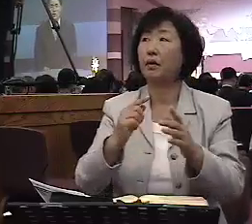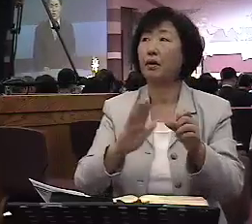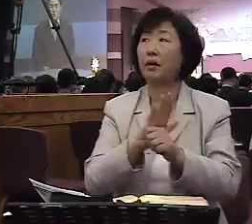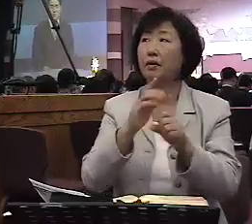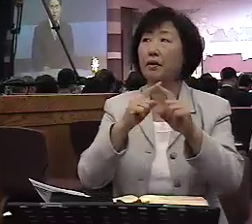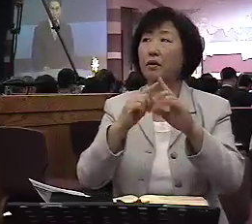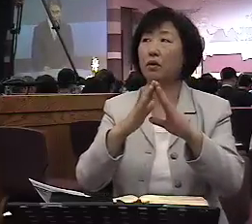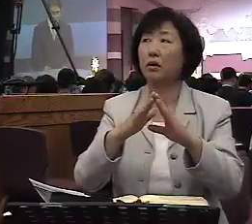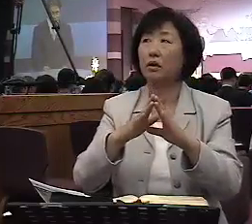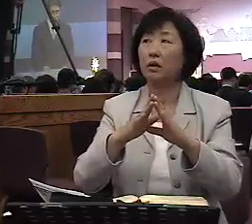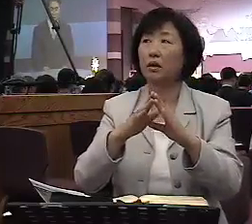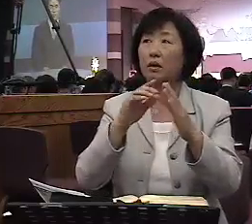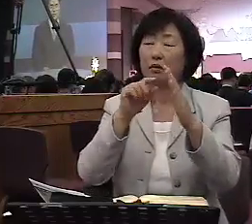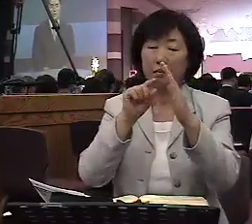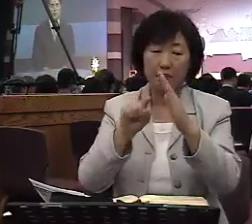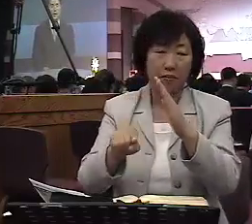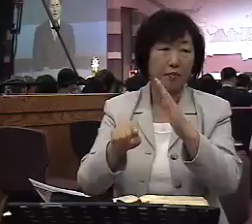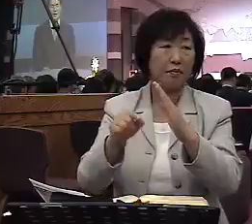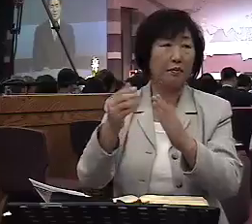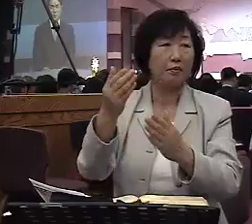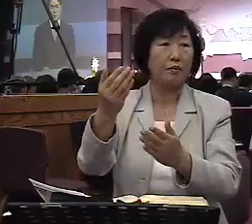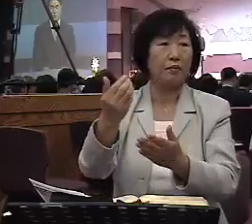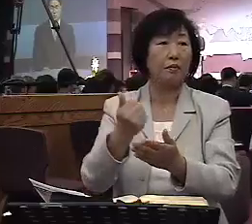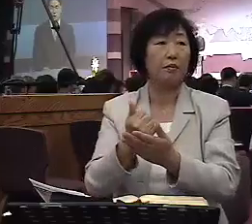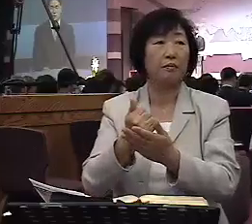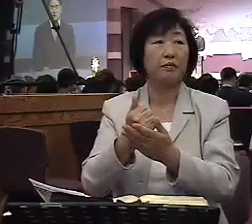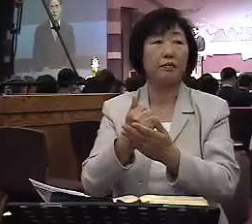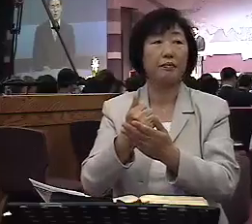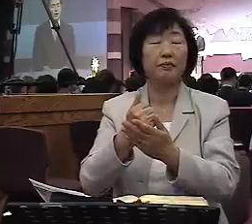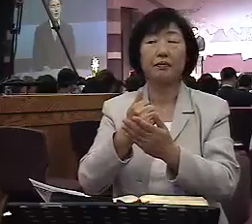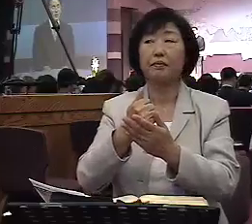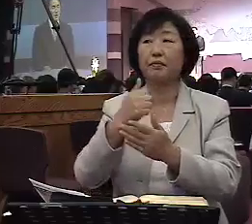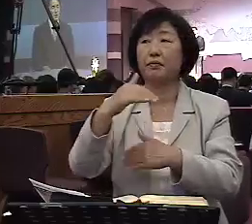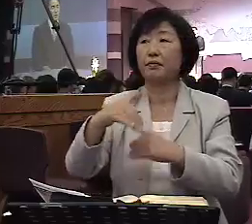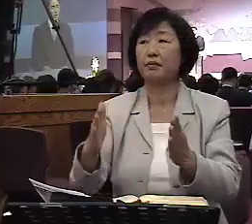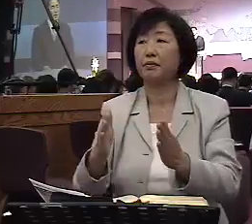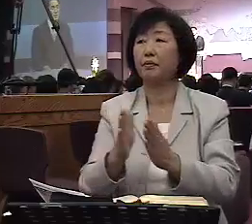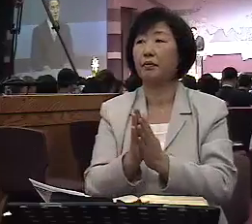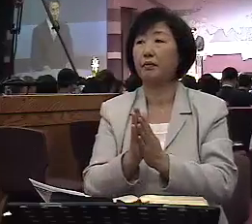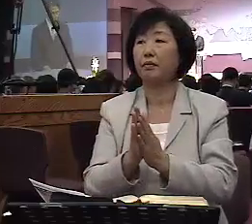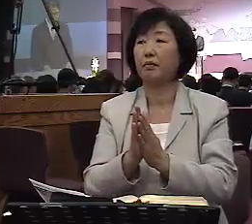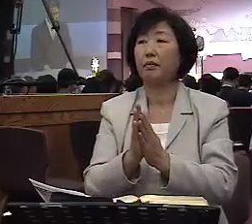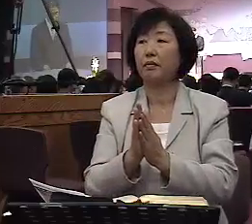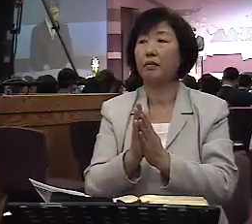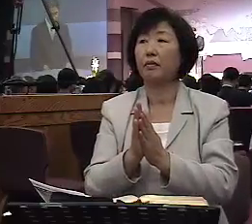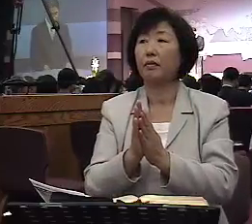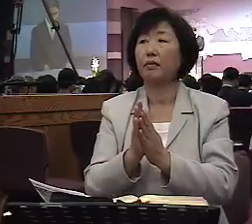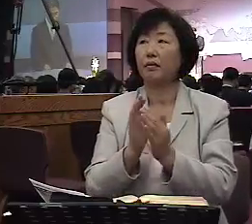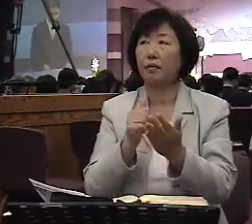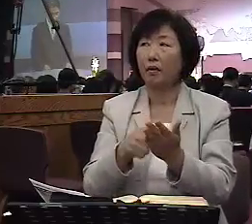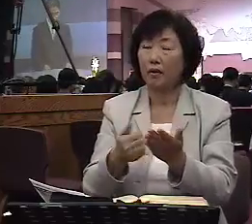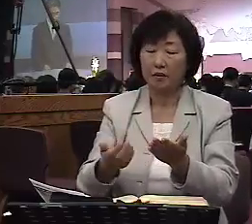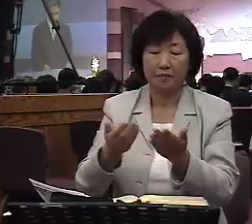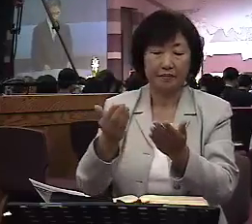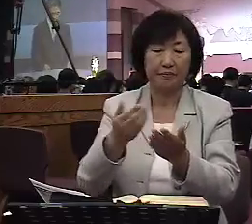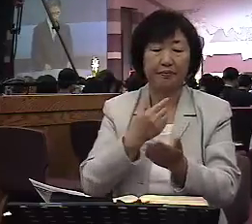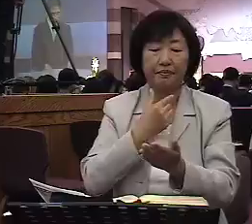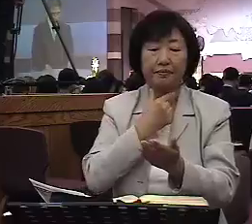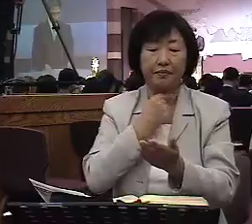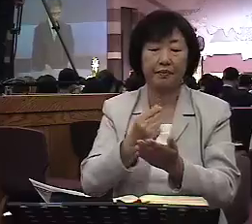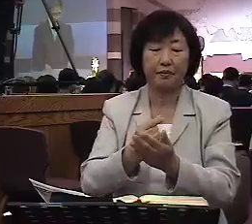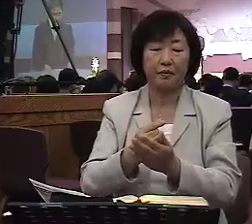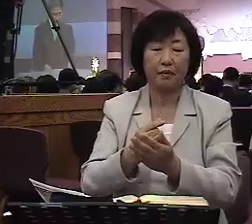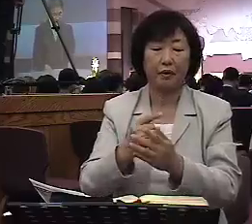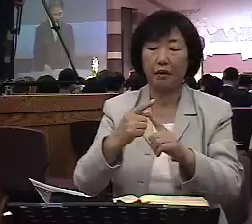주신 여러분들을 진심으로 환영합니다. 예배 후에 예배당 뒤편에 있는 새가족 환영실에서 인사드리겠습니다. 교회